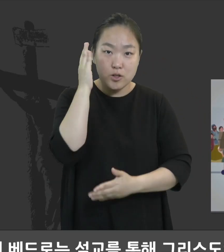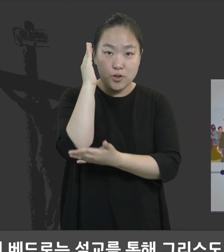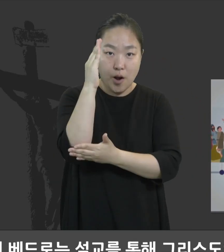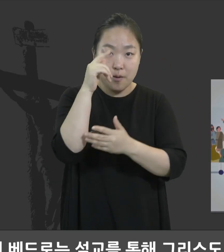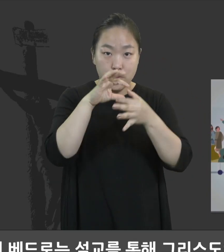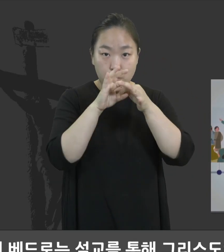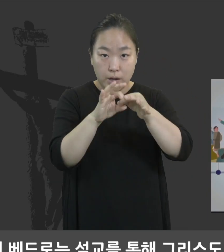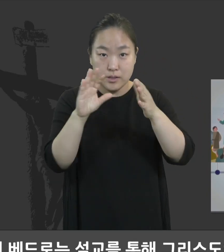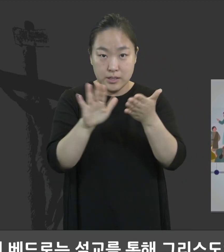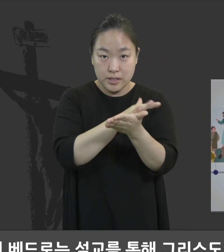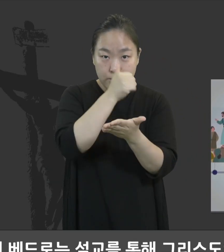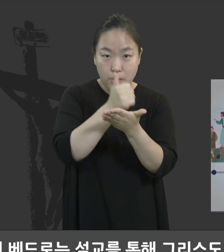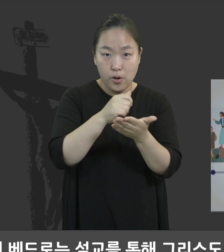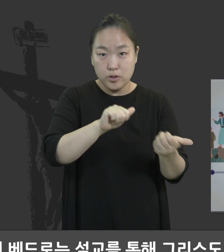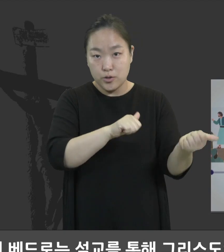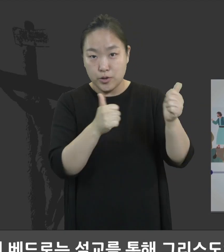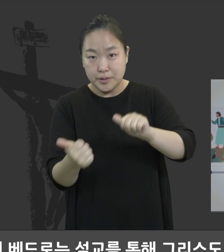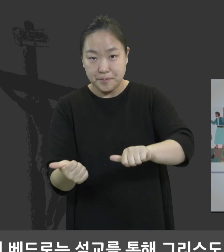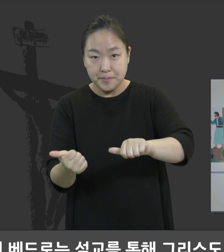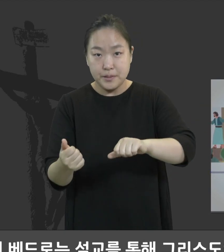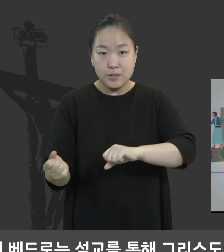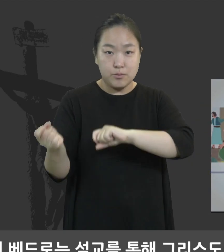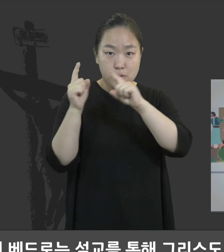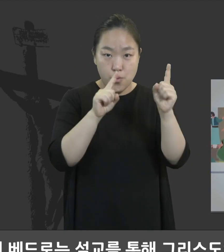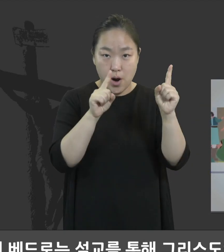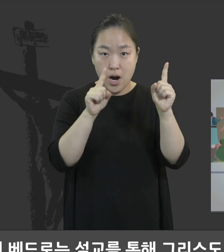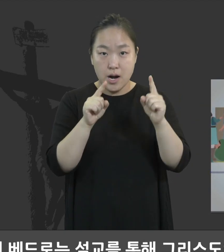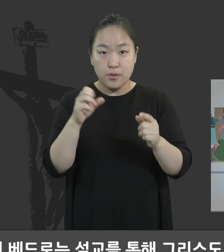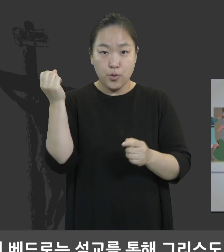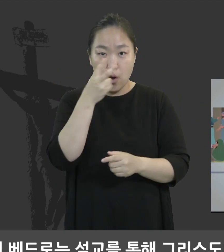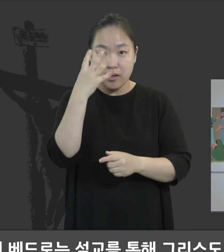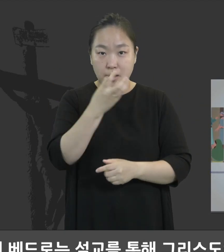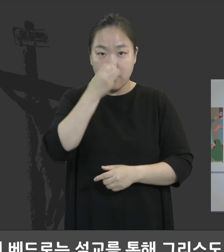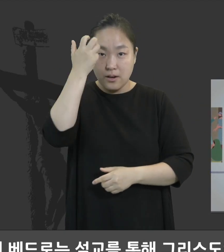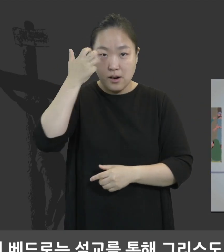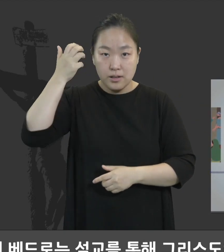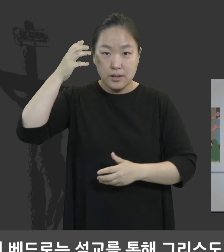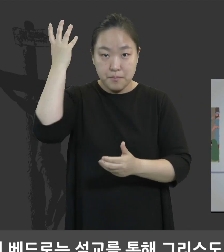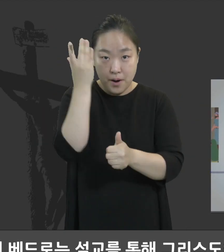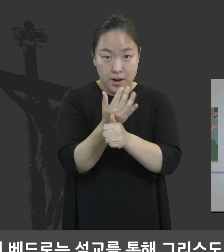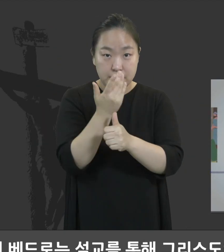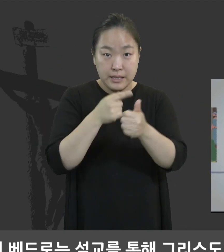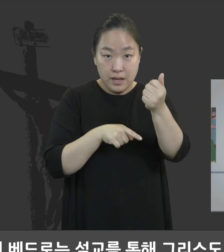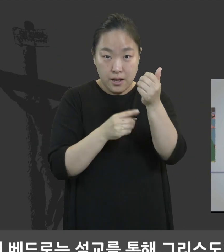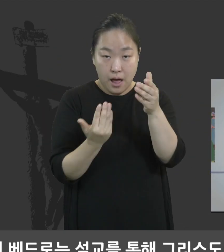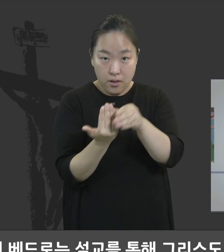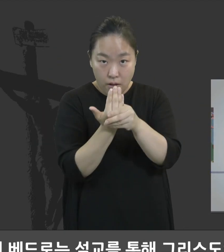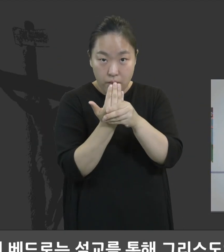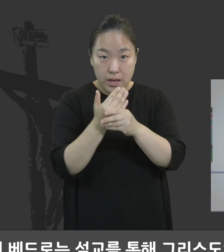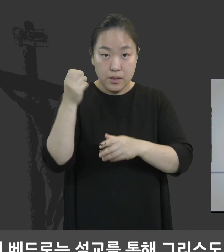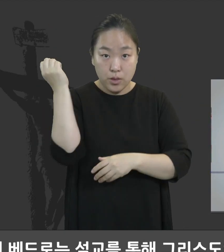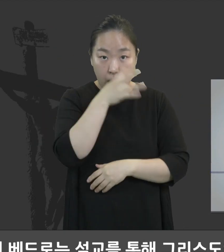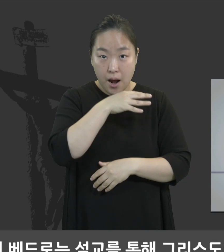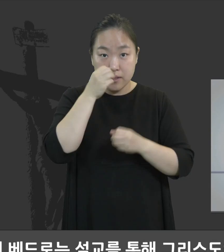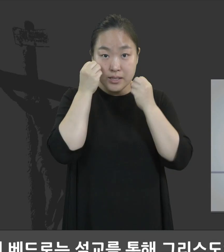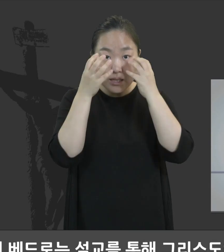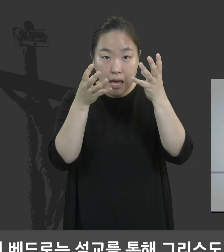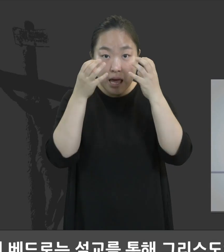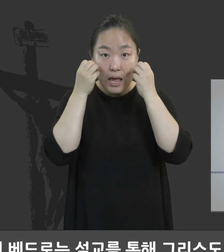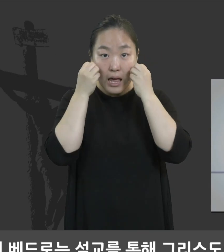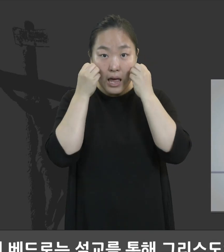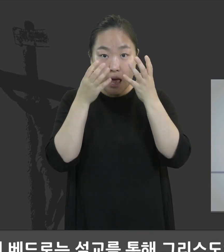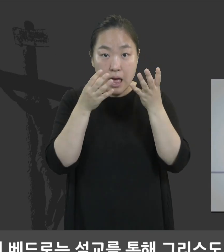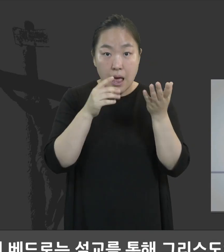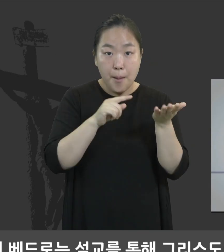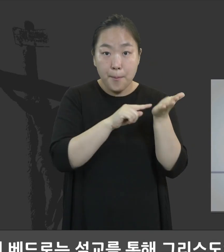베드로는 설교를 통해 그리스도의 죽으심과 부활 그리고 성령 강림 사건이 단지 새로운 시대를